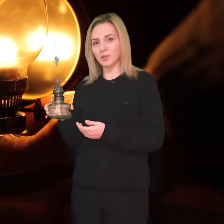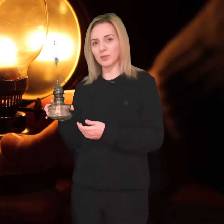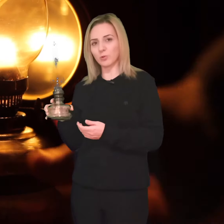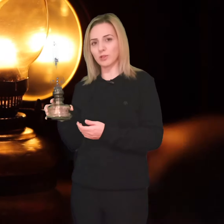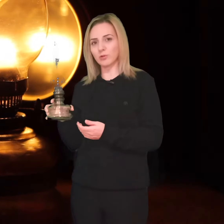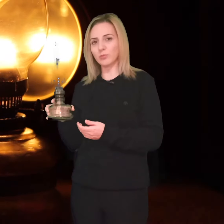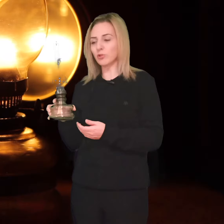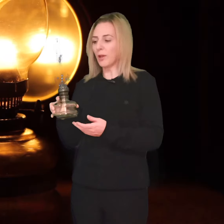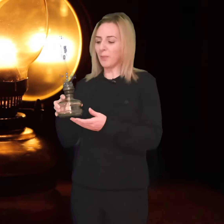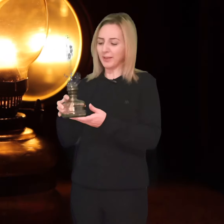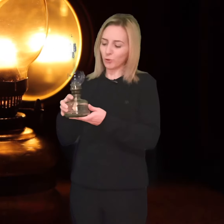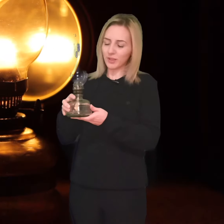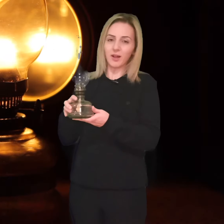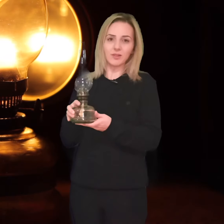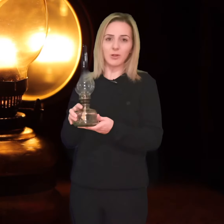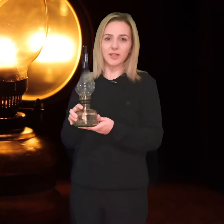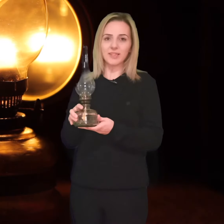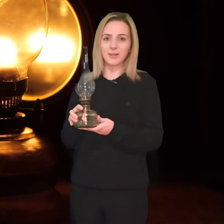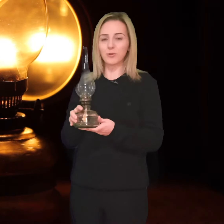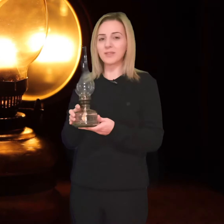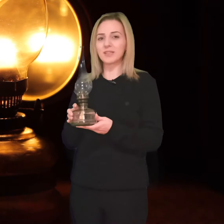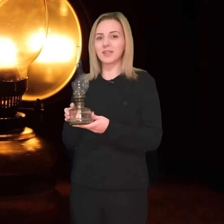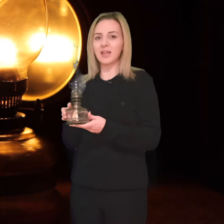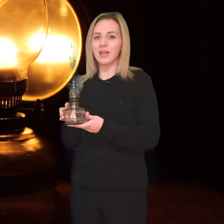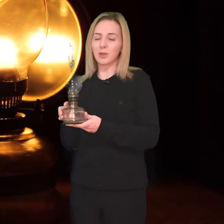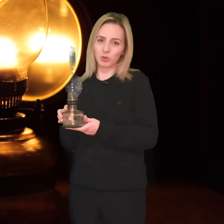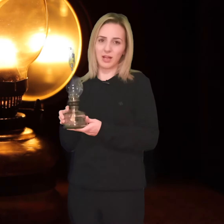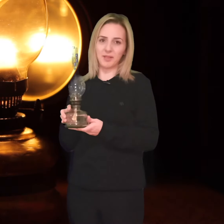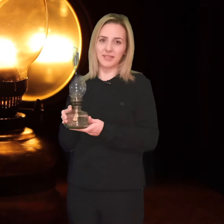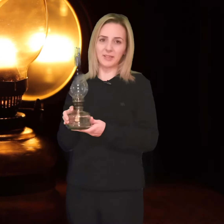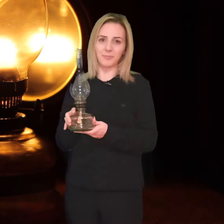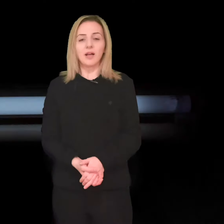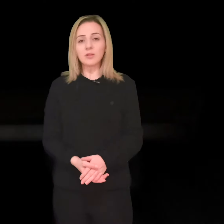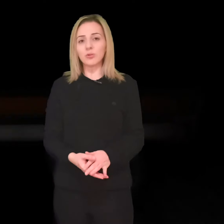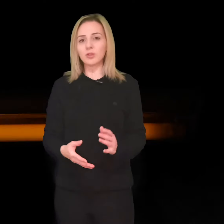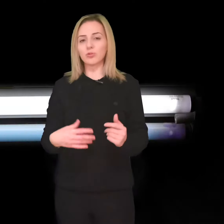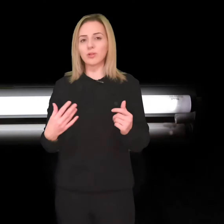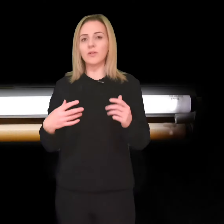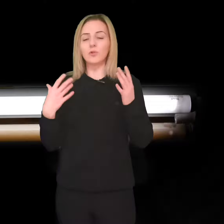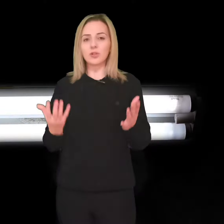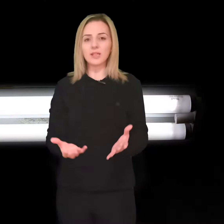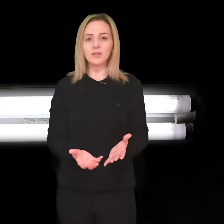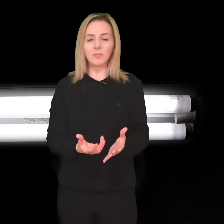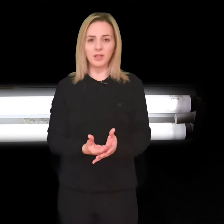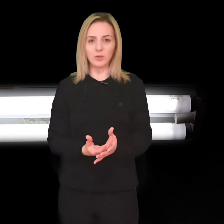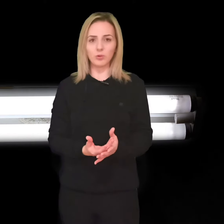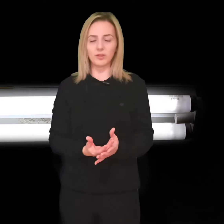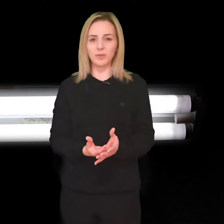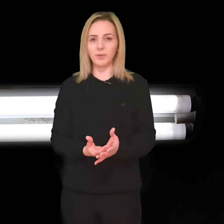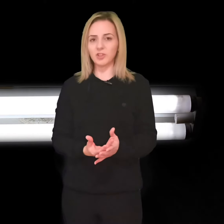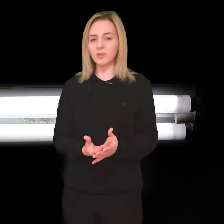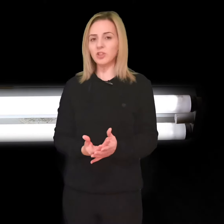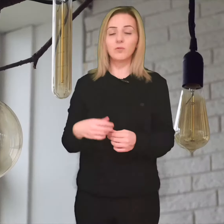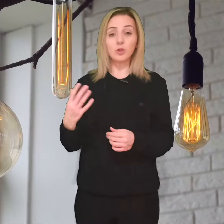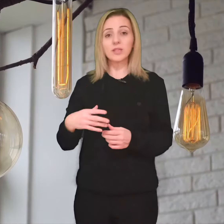gaz lambaları kullanılıyormuş. Ben de ondan hatıra olarak saklıyorum. Sizlere de göstermek istedim. Daha sonra çocuklar floresan lambalar